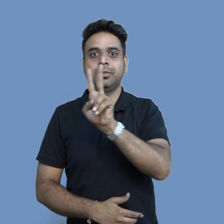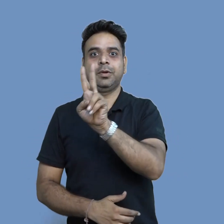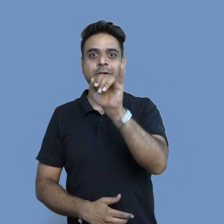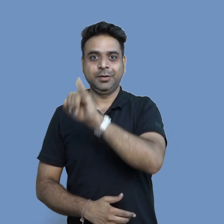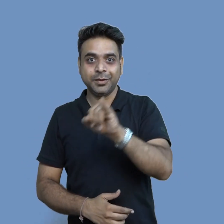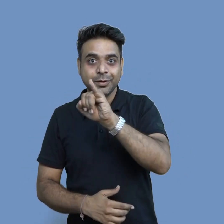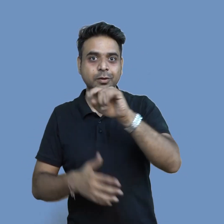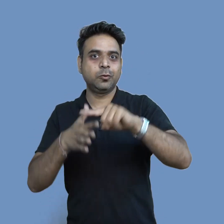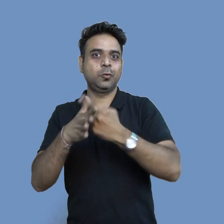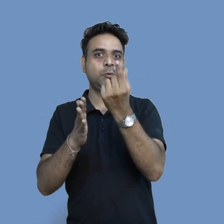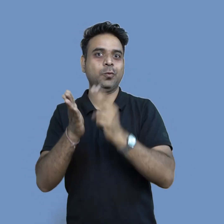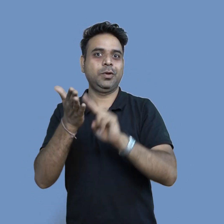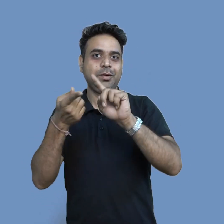इंदौर शहर में।